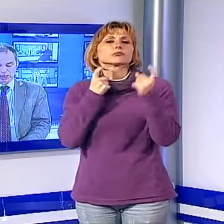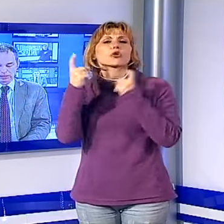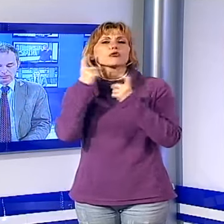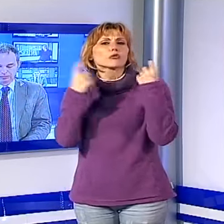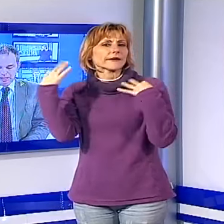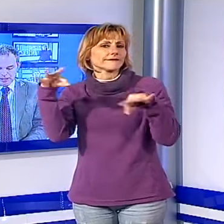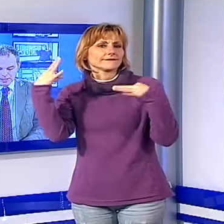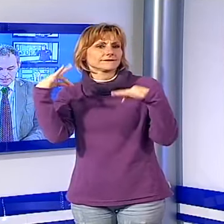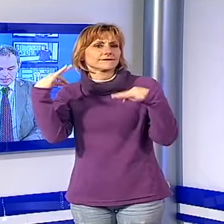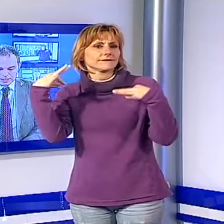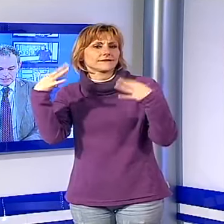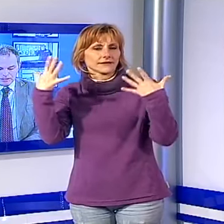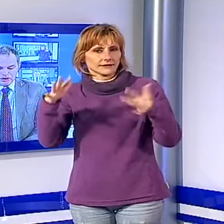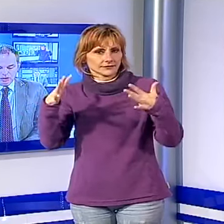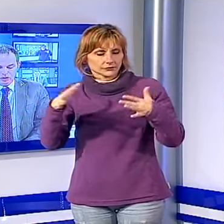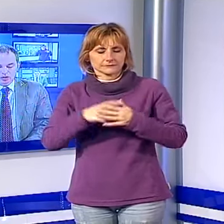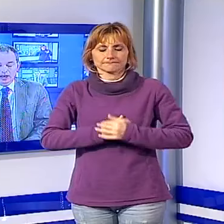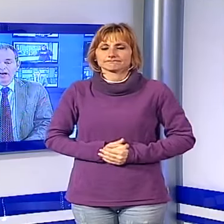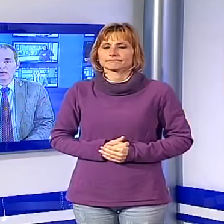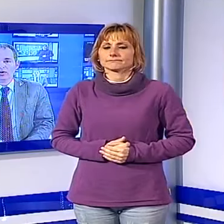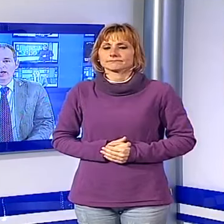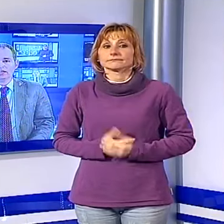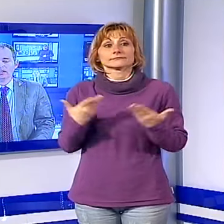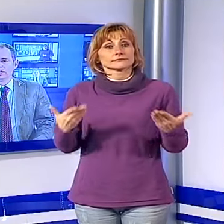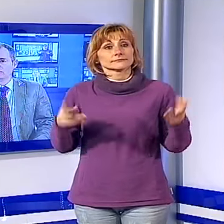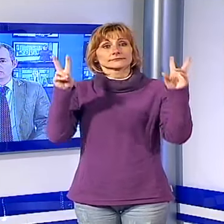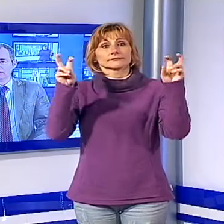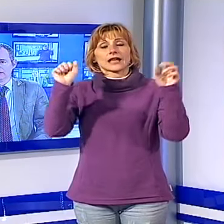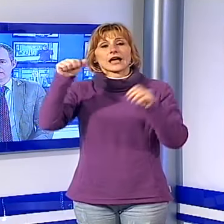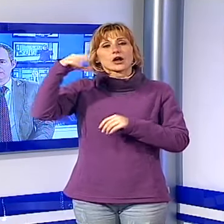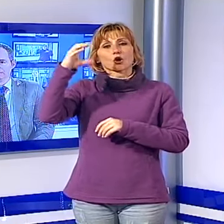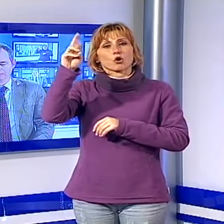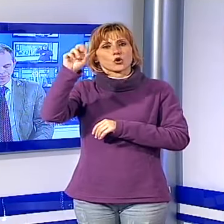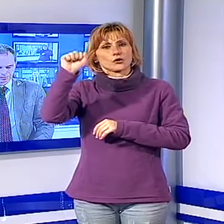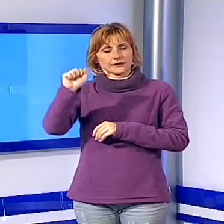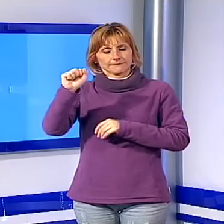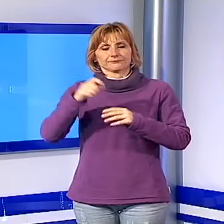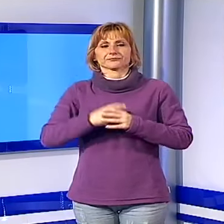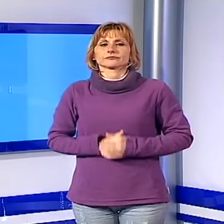pregiati. E adesso l'ancora di Sergio Talenti.